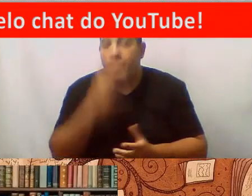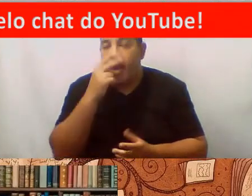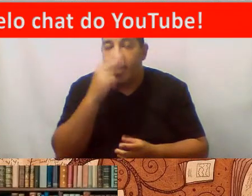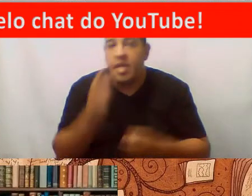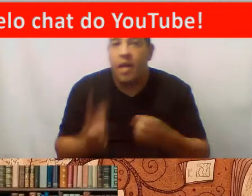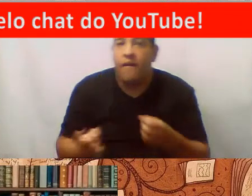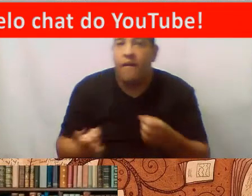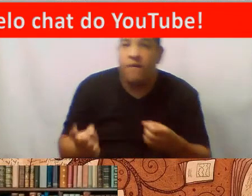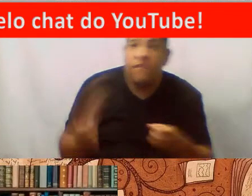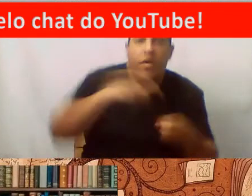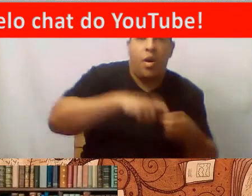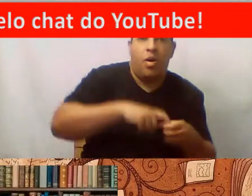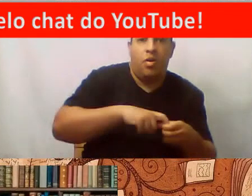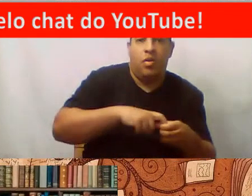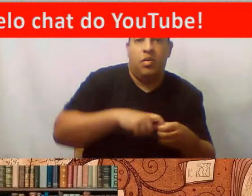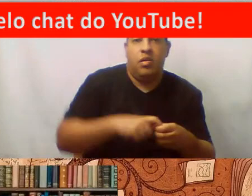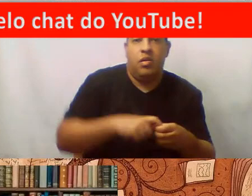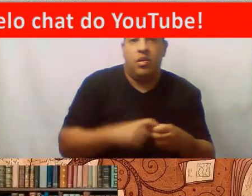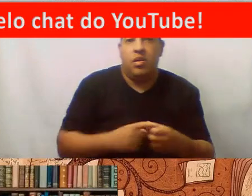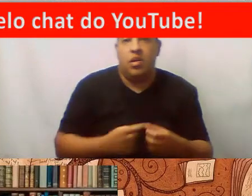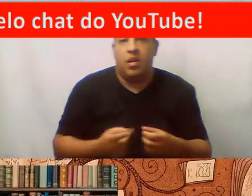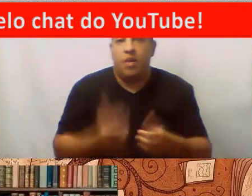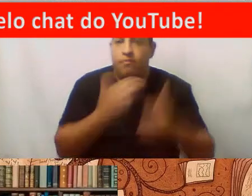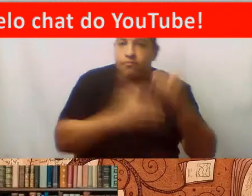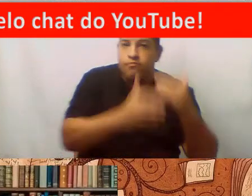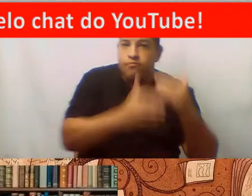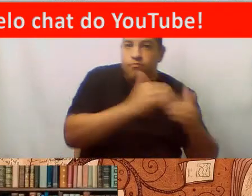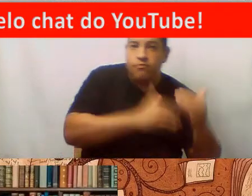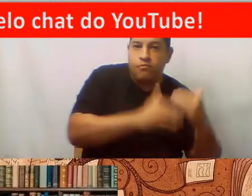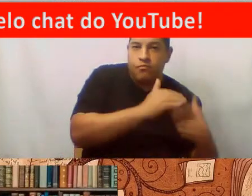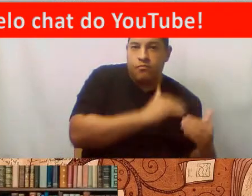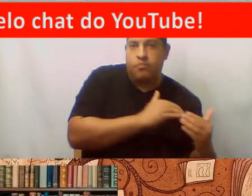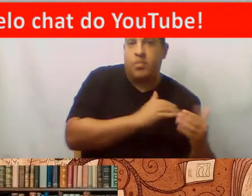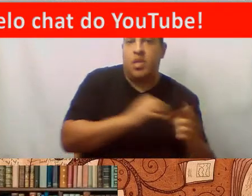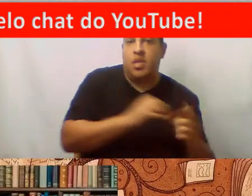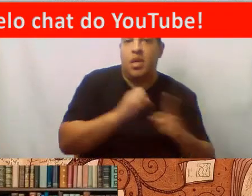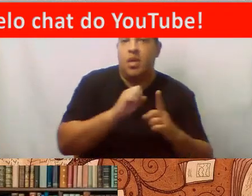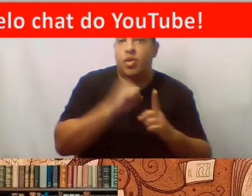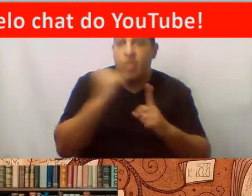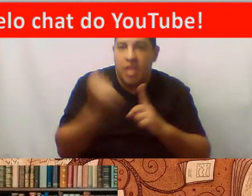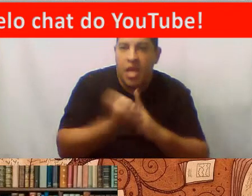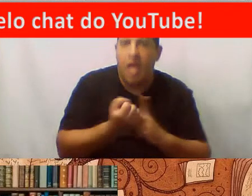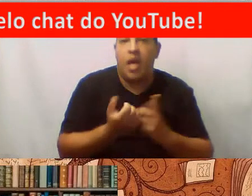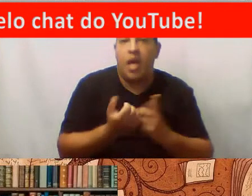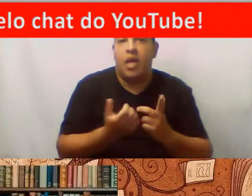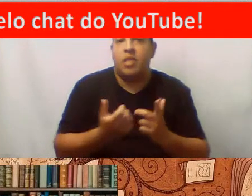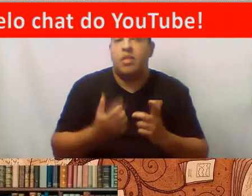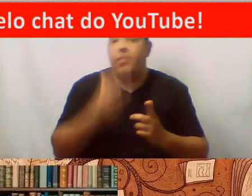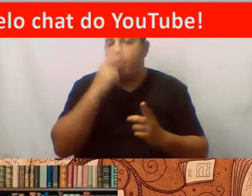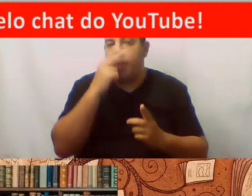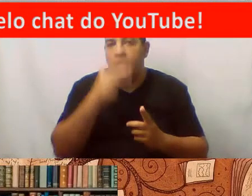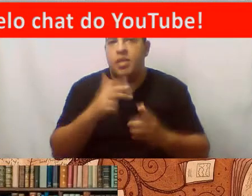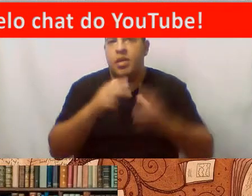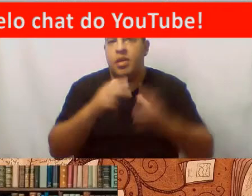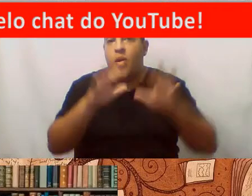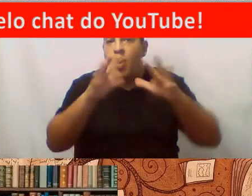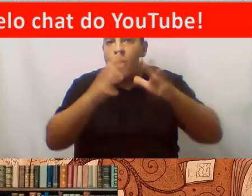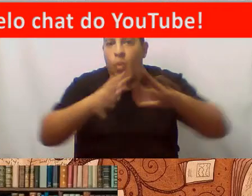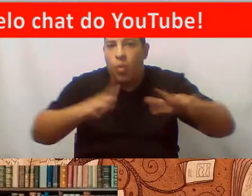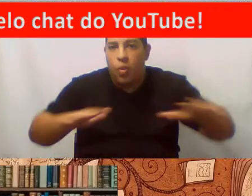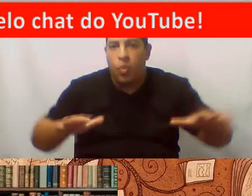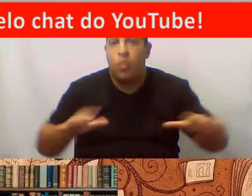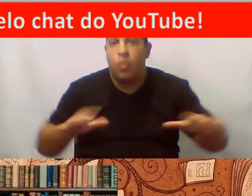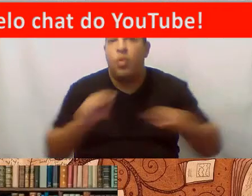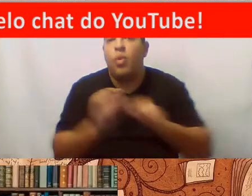né? E nesse sentido, ele é uma regressão civilizatória, né? Que desconstrói traços